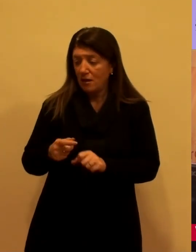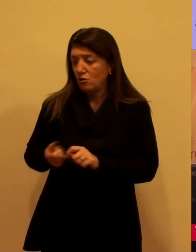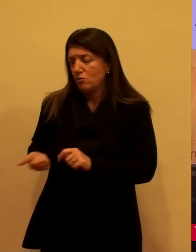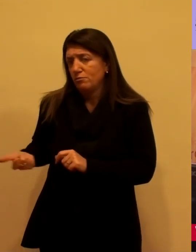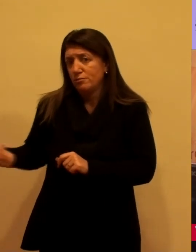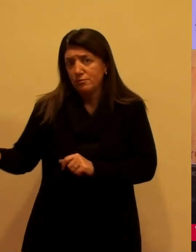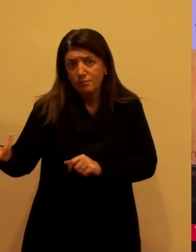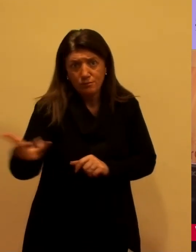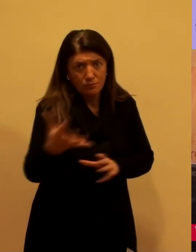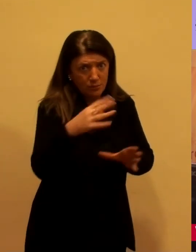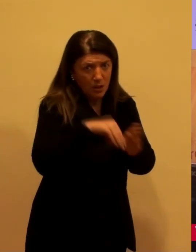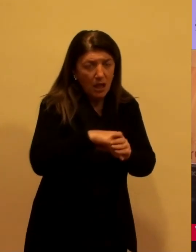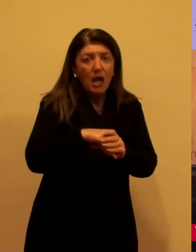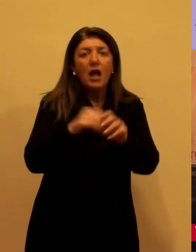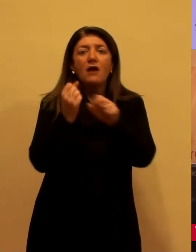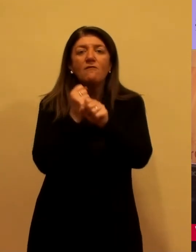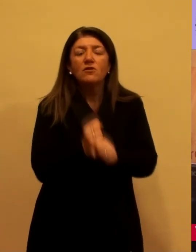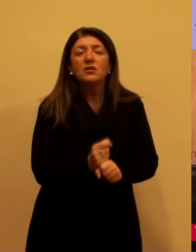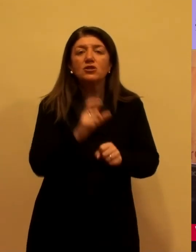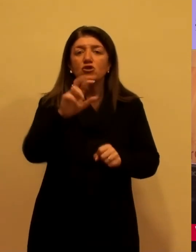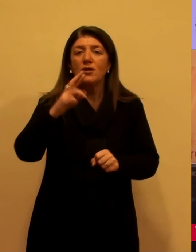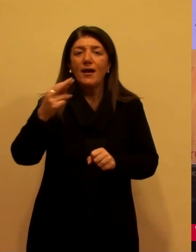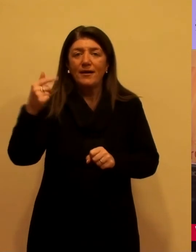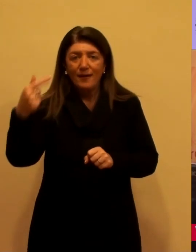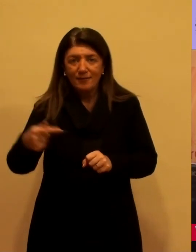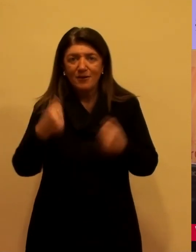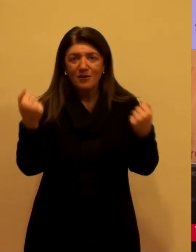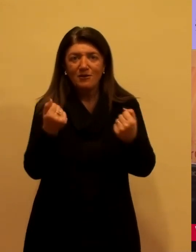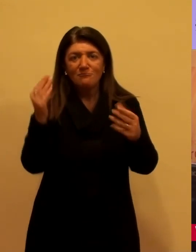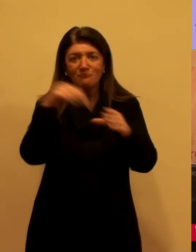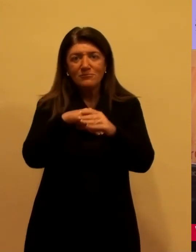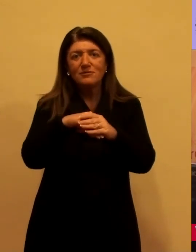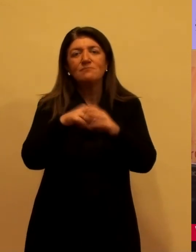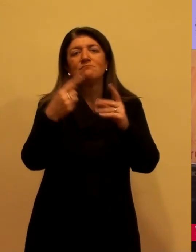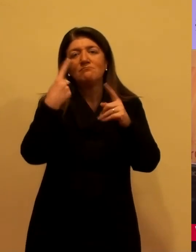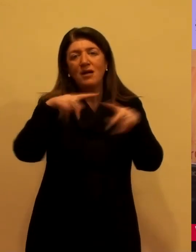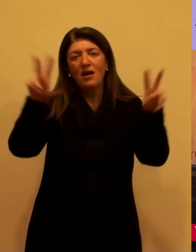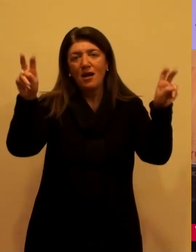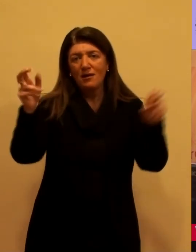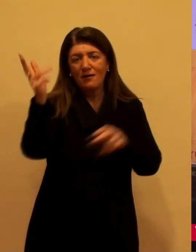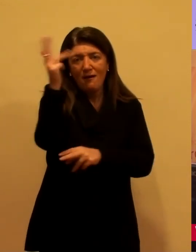promosso dalla Fondazione CRT per l'Arte Moderna e Contemporanea di Torino.